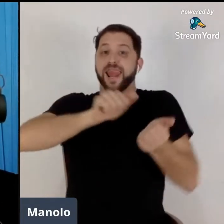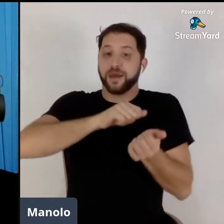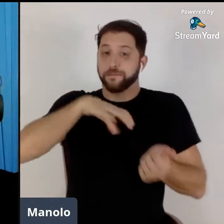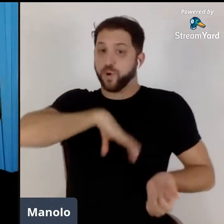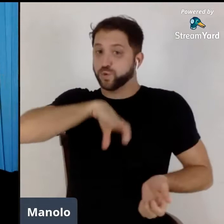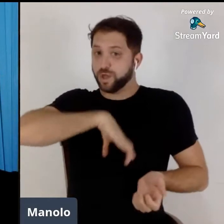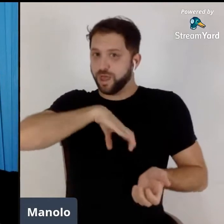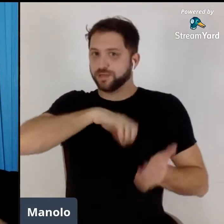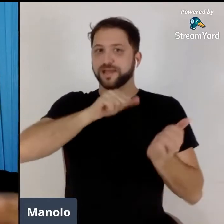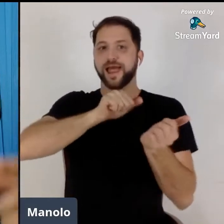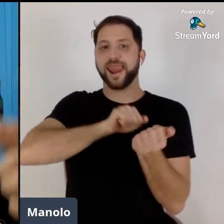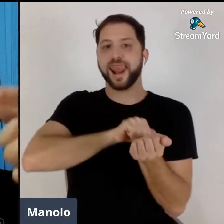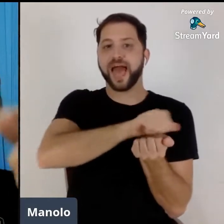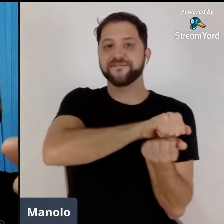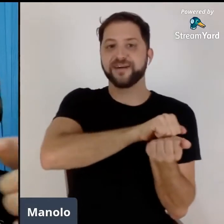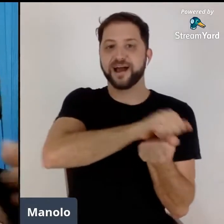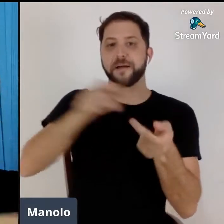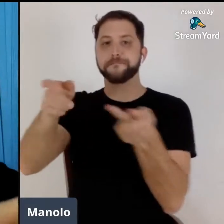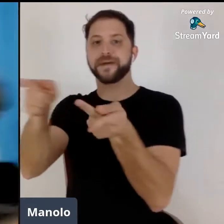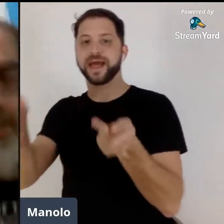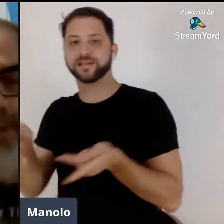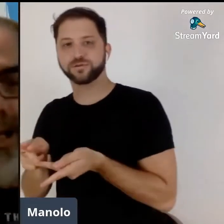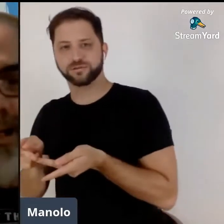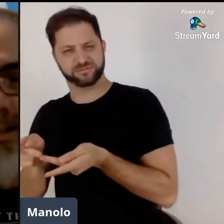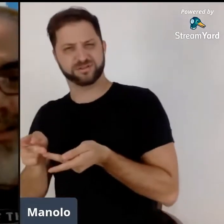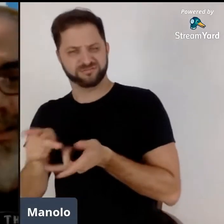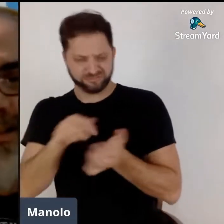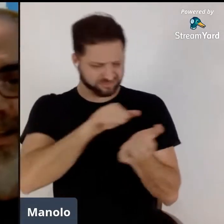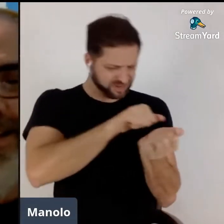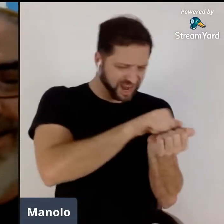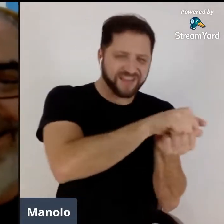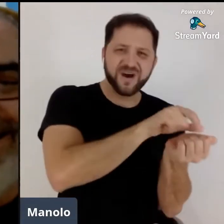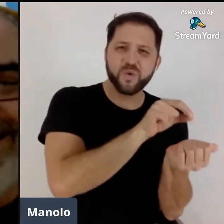Você não pode botar o prato aqui e lavar o prato lá.